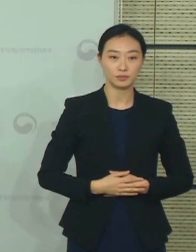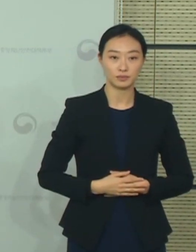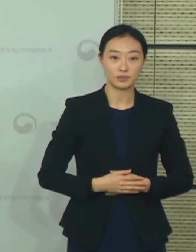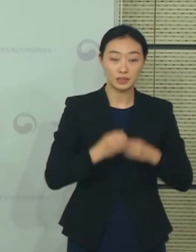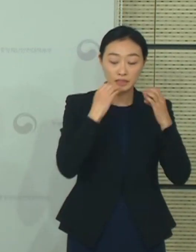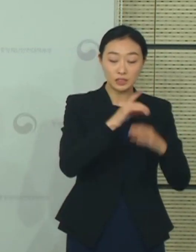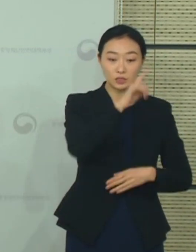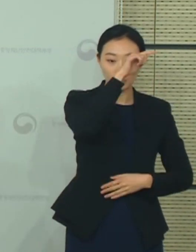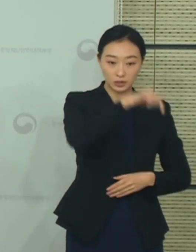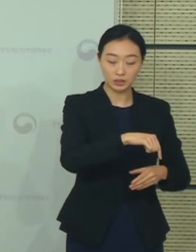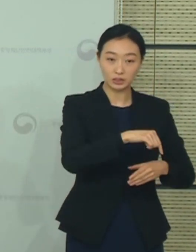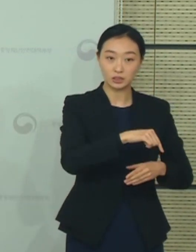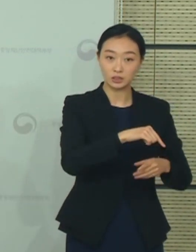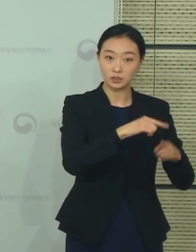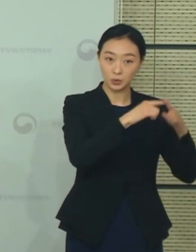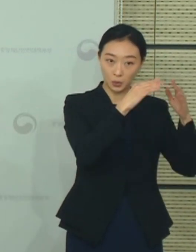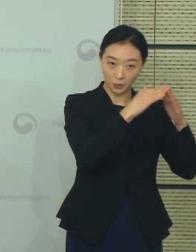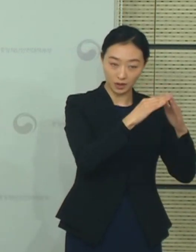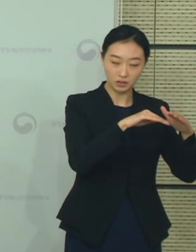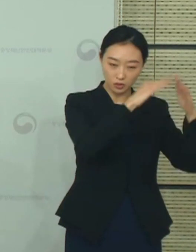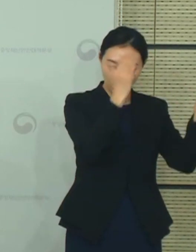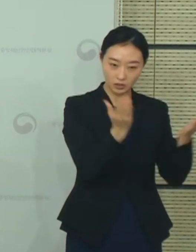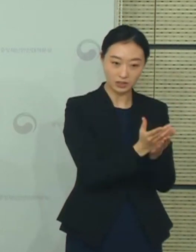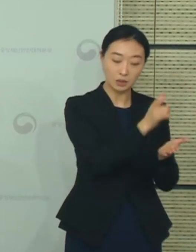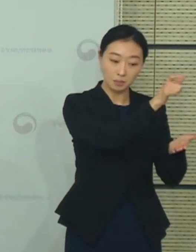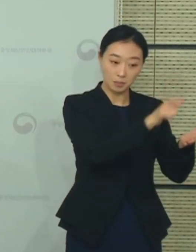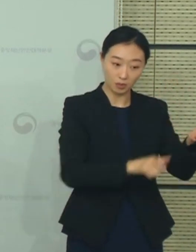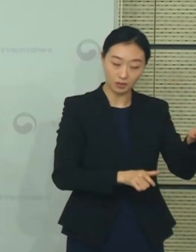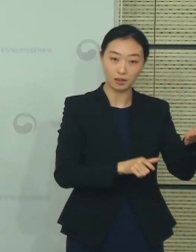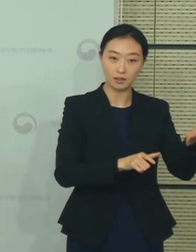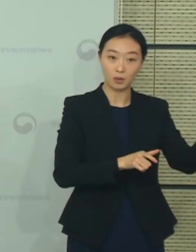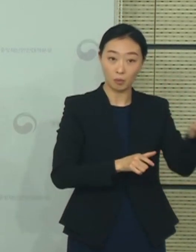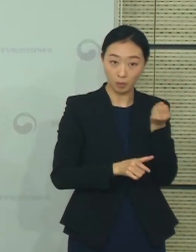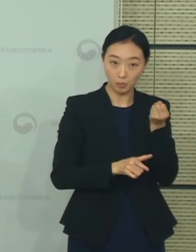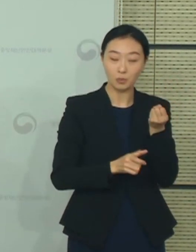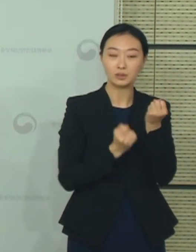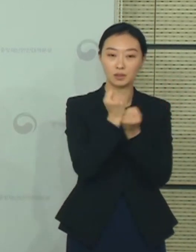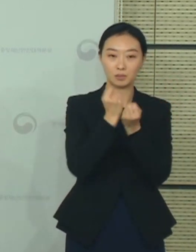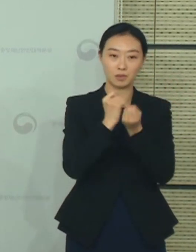신천지교회 전체 신도의 명단 확보에 대해 설명드리겠습니다.